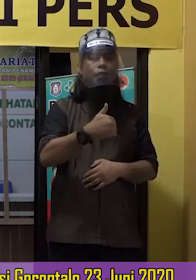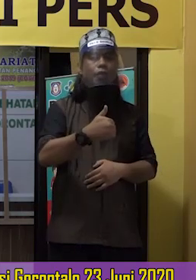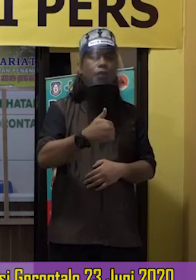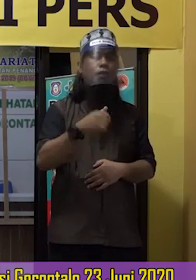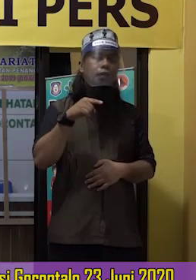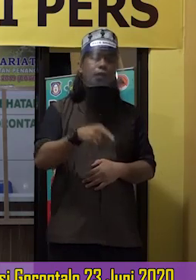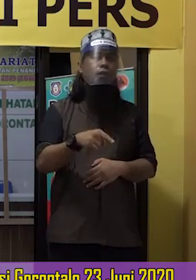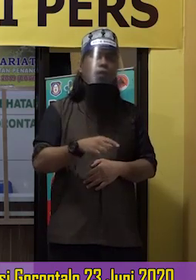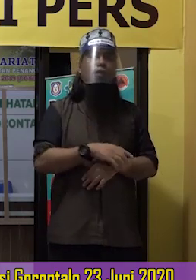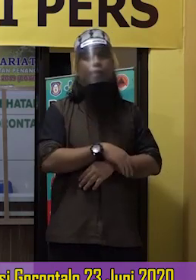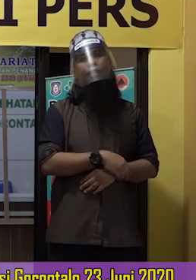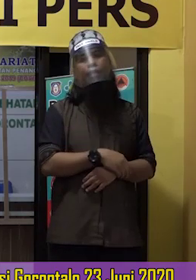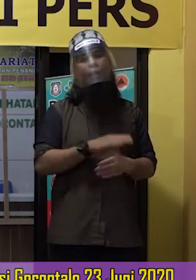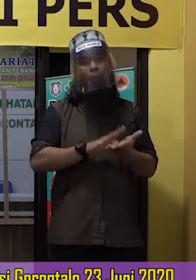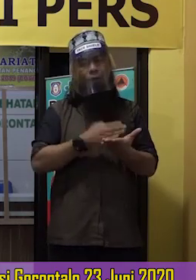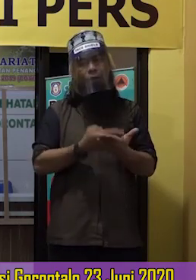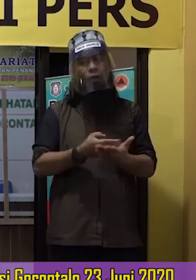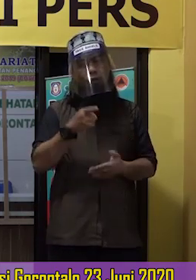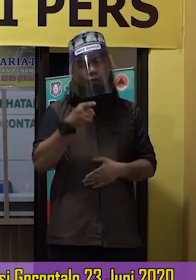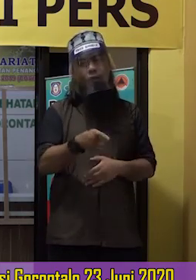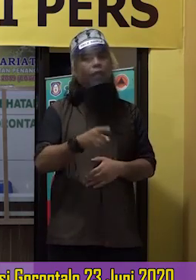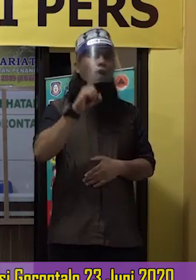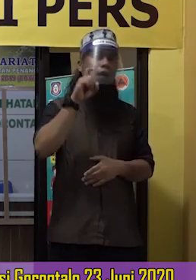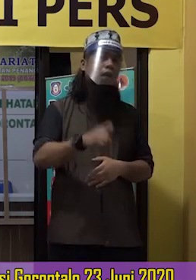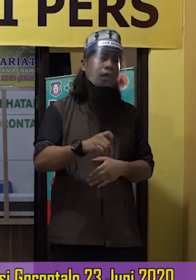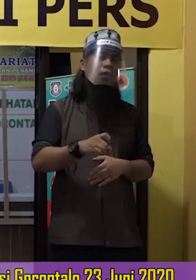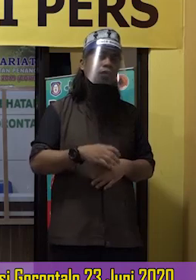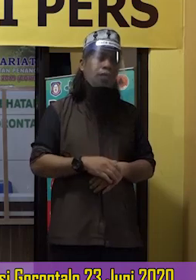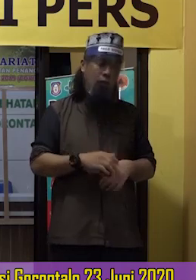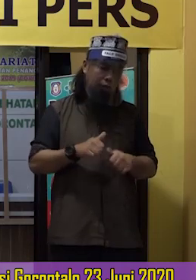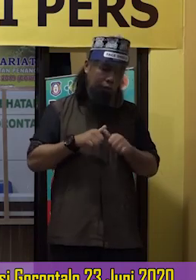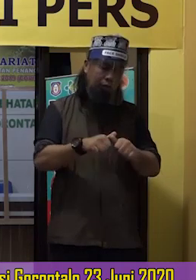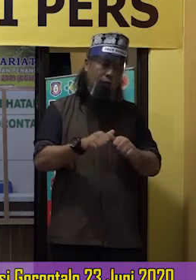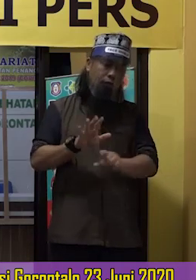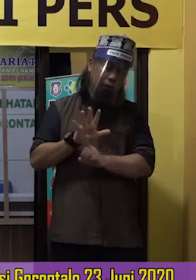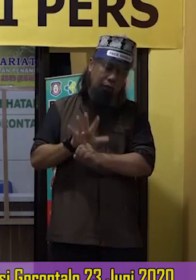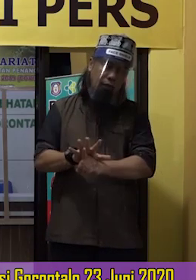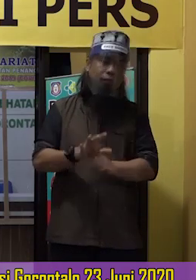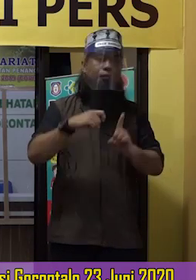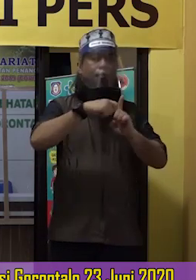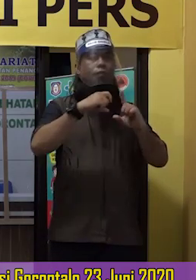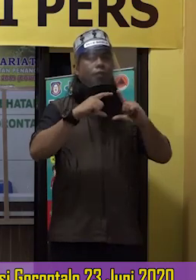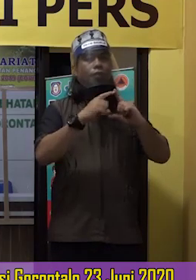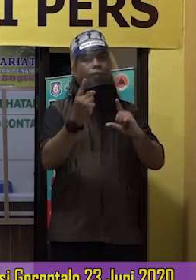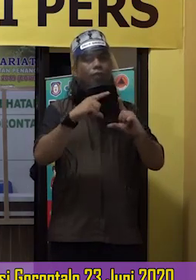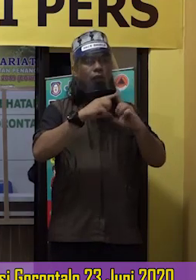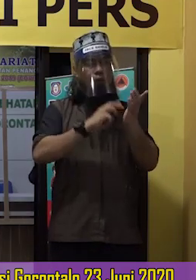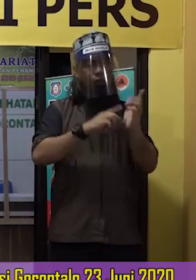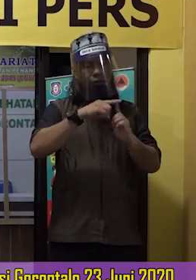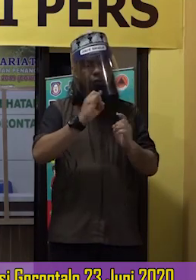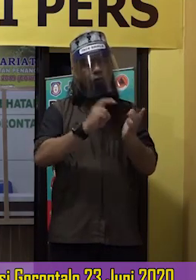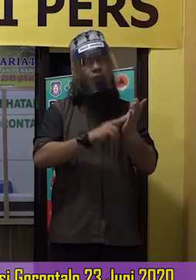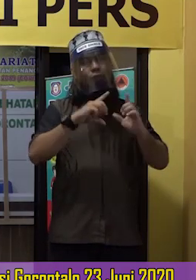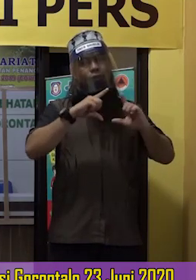dia melaksanakan karantina mandiri ini sesuai waktu yang ditentukan, sesuai ketentuan, dan